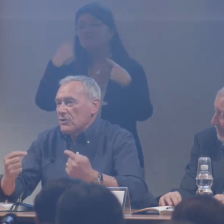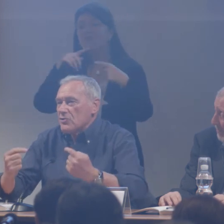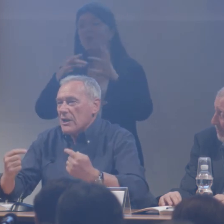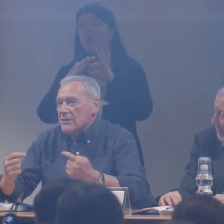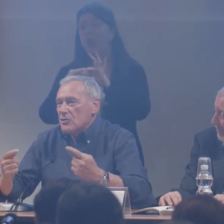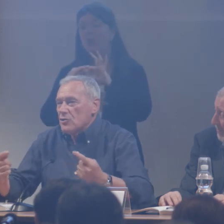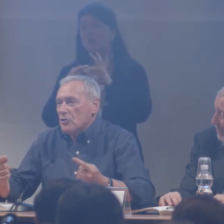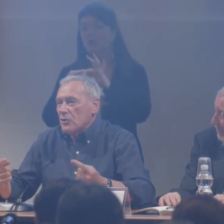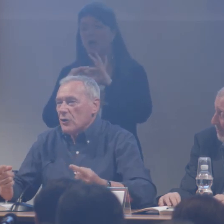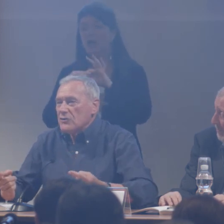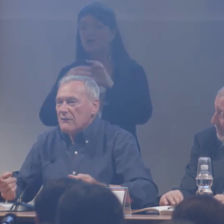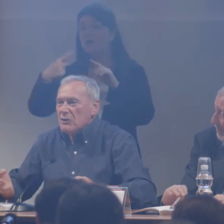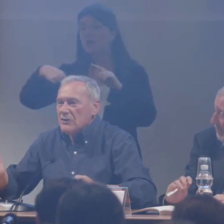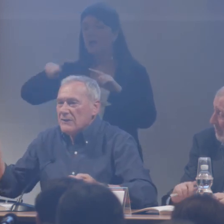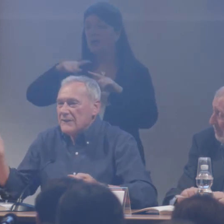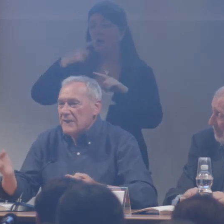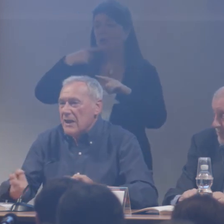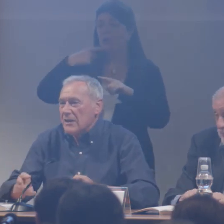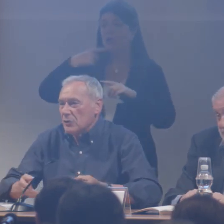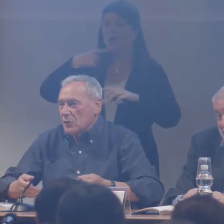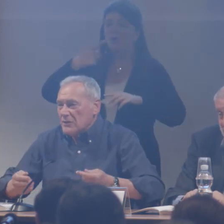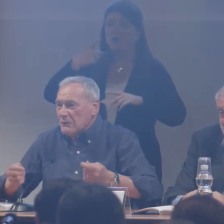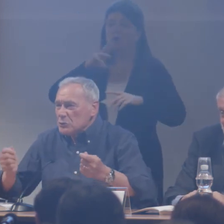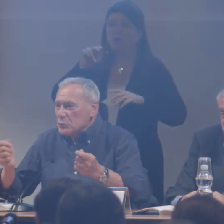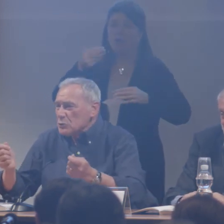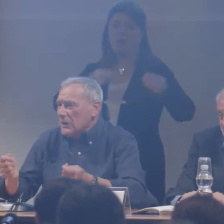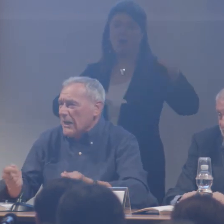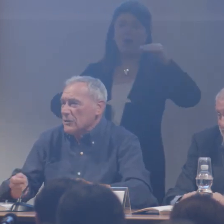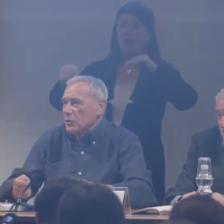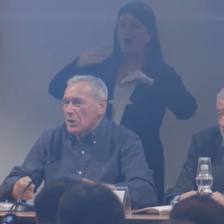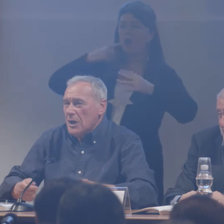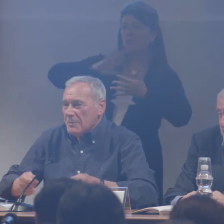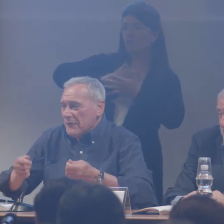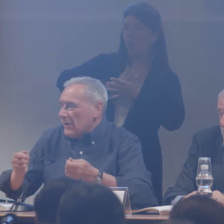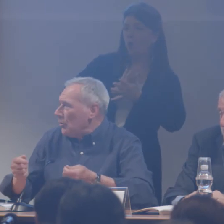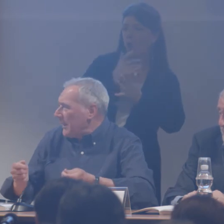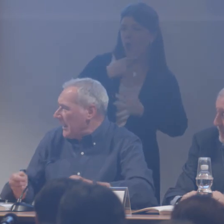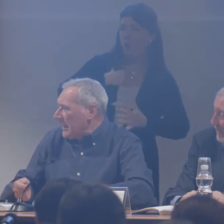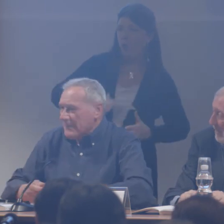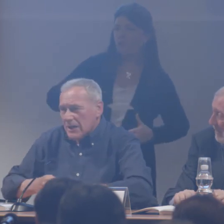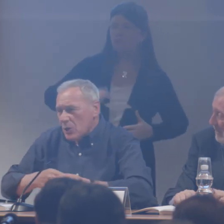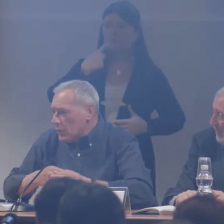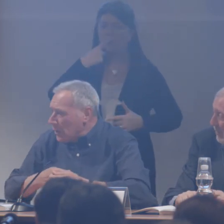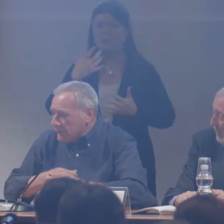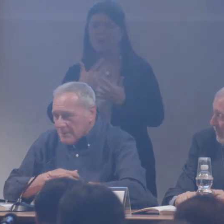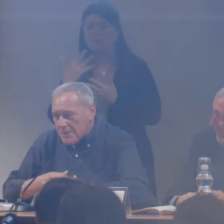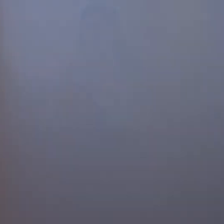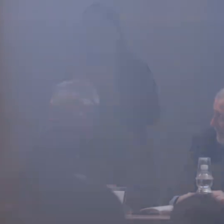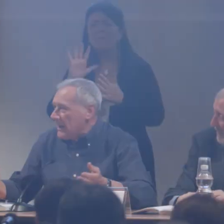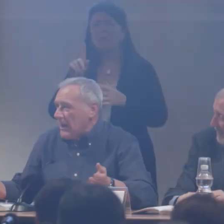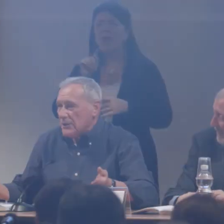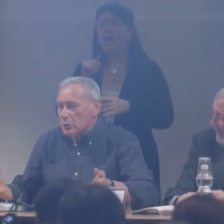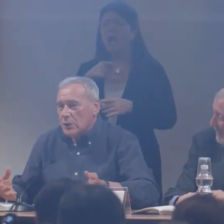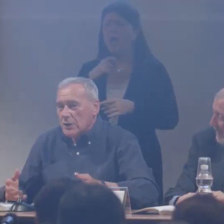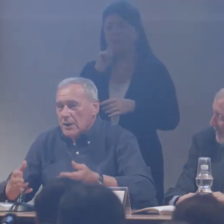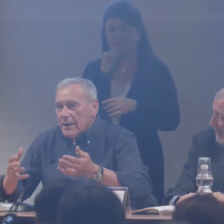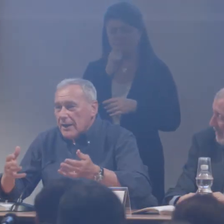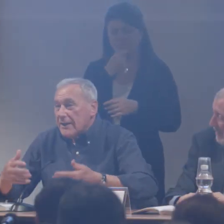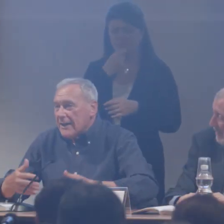questa sceneggiata dicendo che lo stavano seviziando, che lo stavano torturando per farlo parlare, ma che lui non avrebbe mai